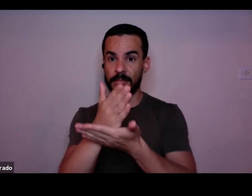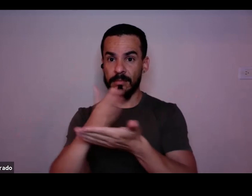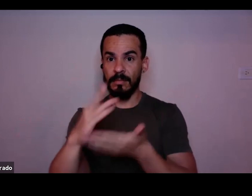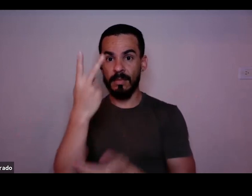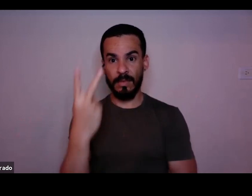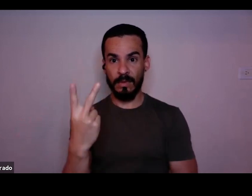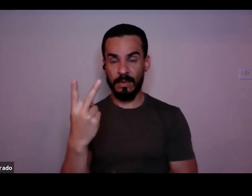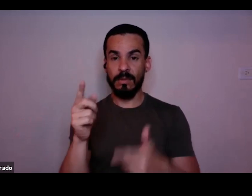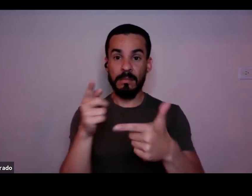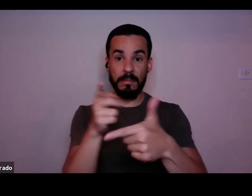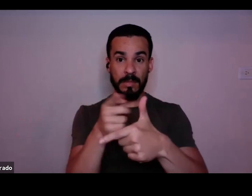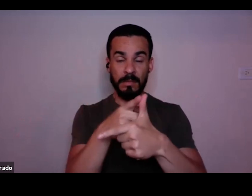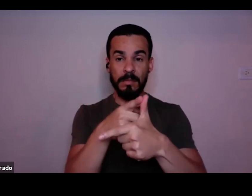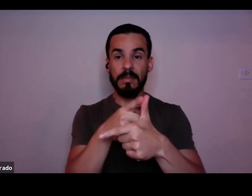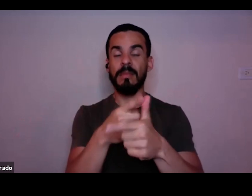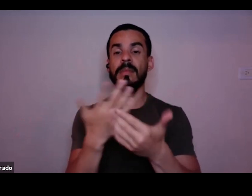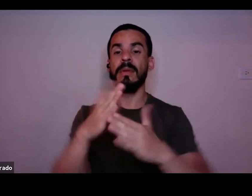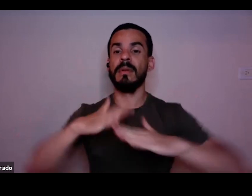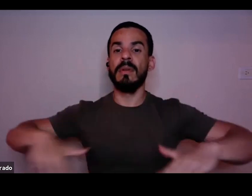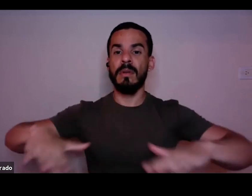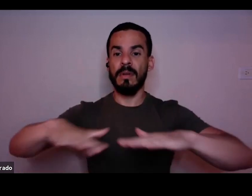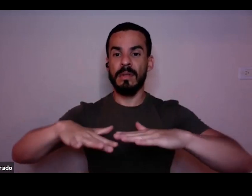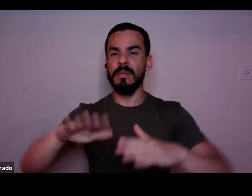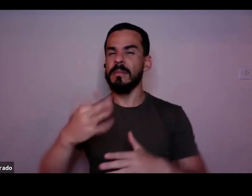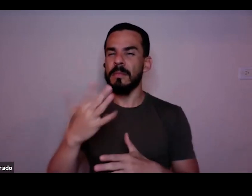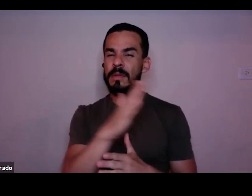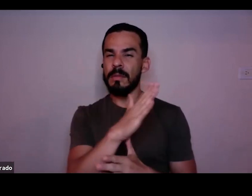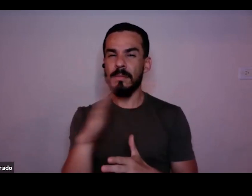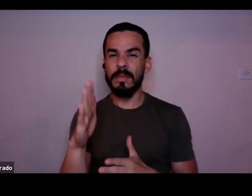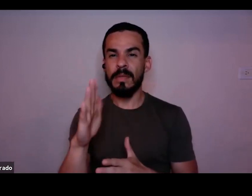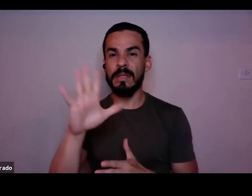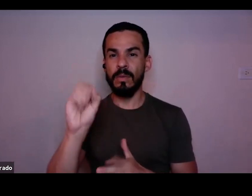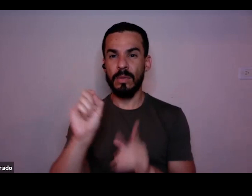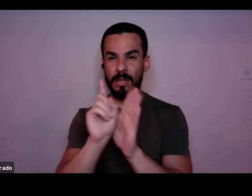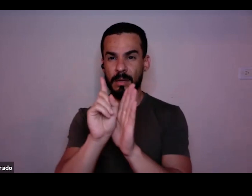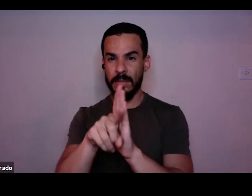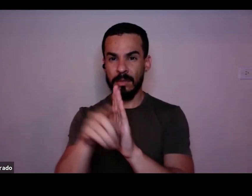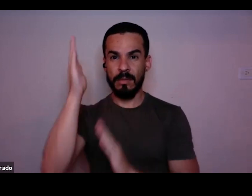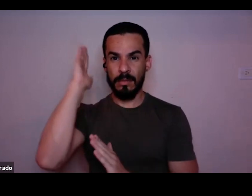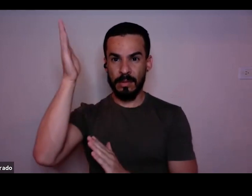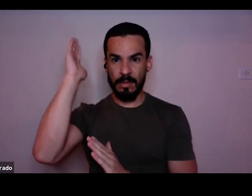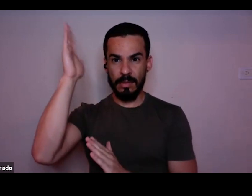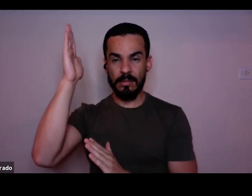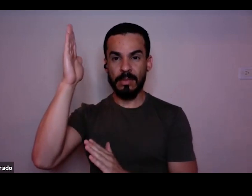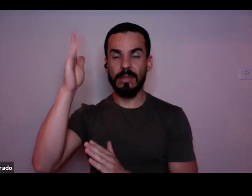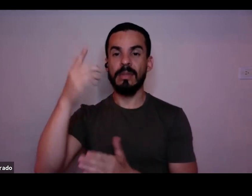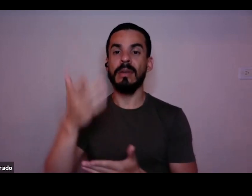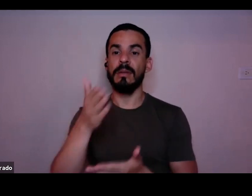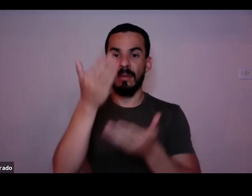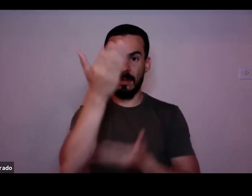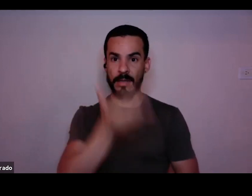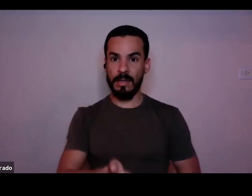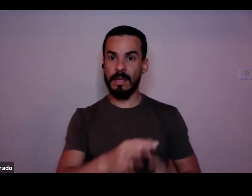en la primera tendremos un espacio de Aproximadamente 50 minutos de exposición por parte de la persona